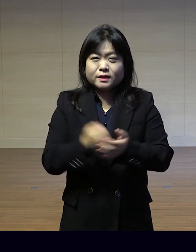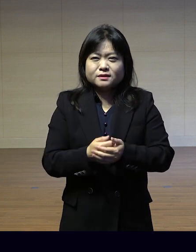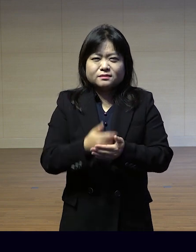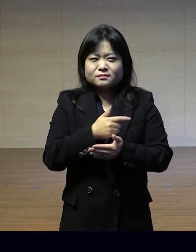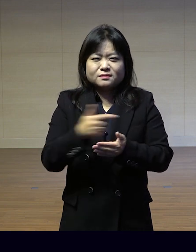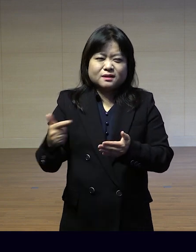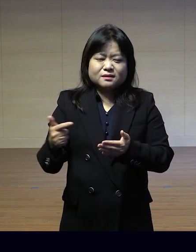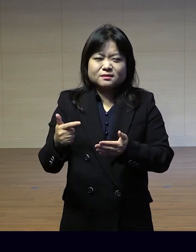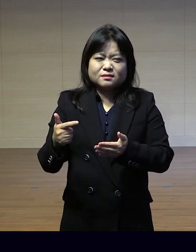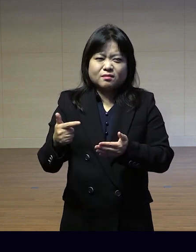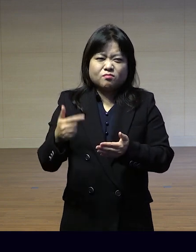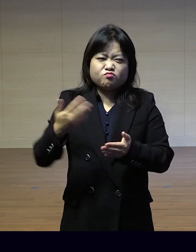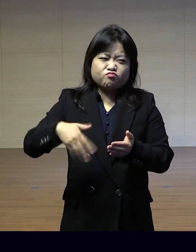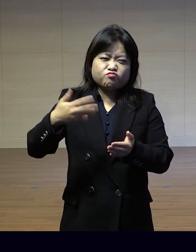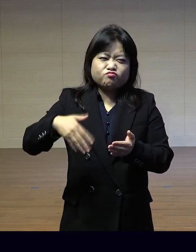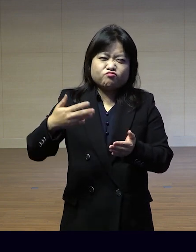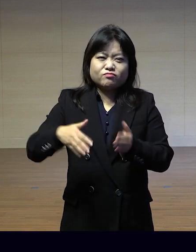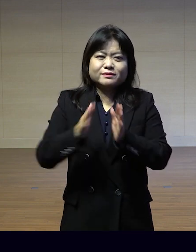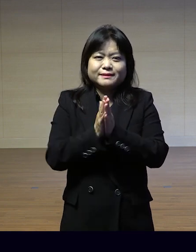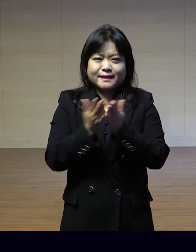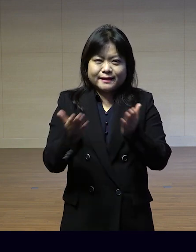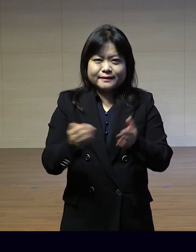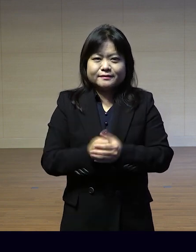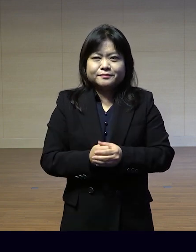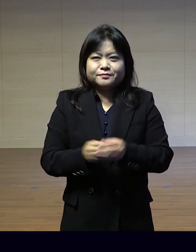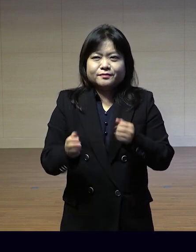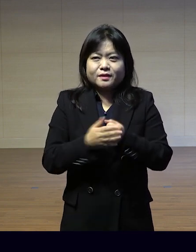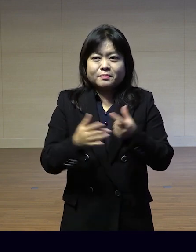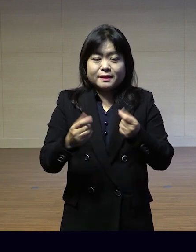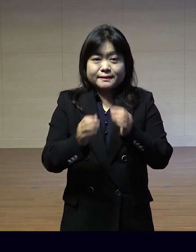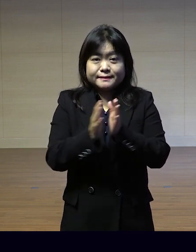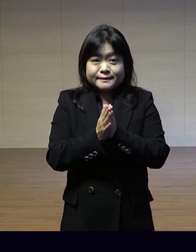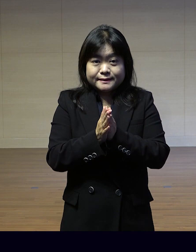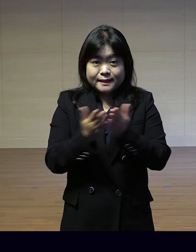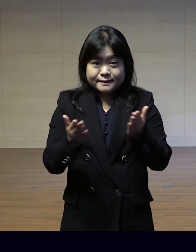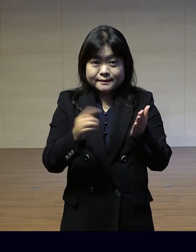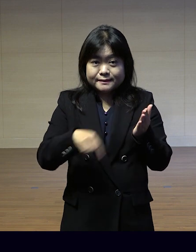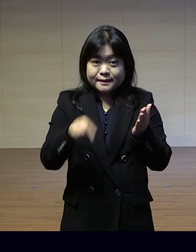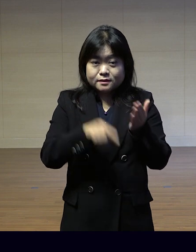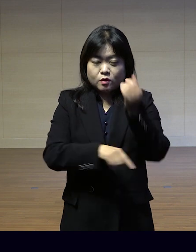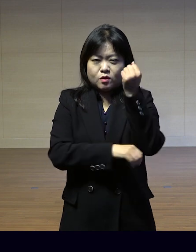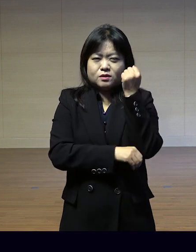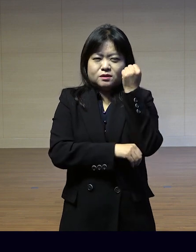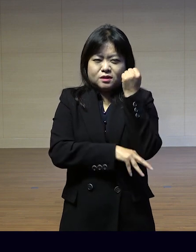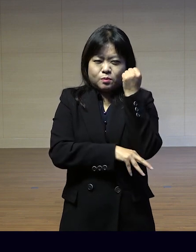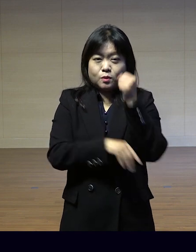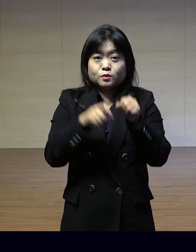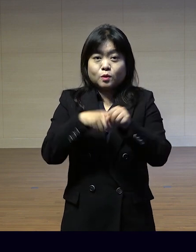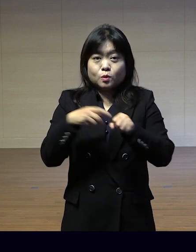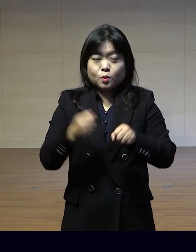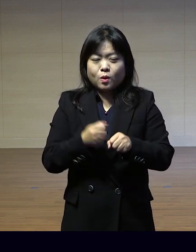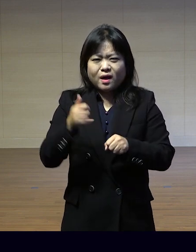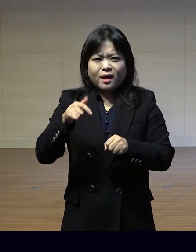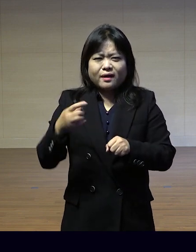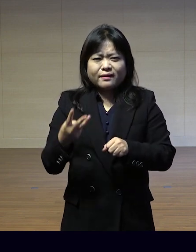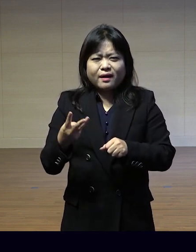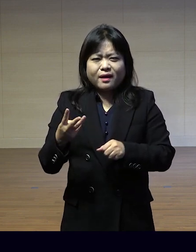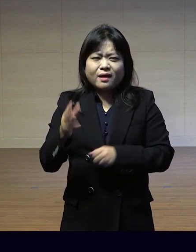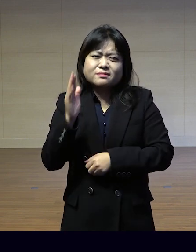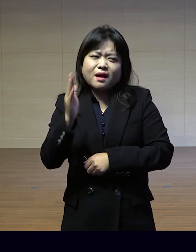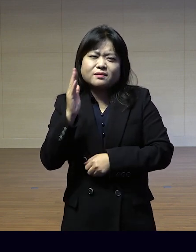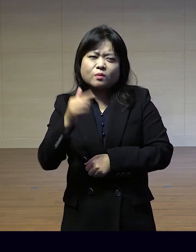대단한 책입니다. 그래서 이제 이런 텍스트에서 기본적으로 헤겔이 뭘 이야기하려고